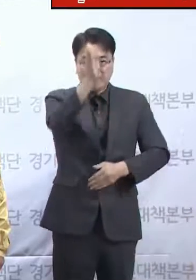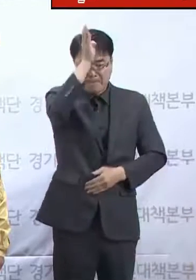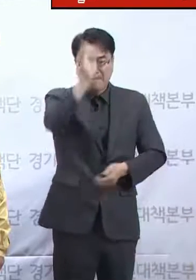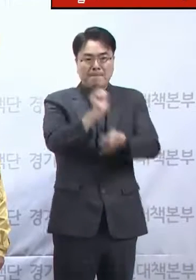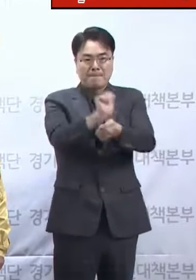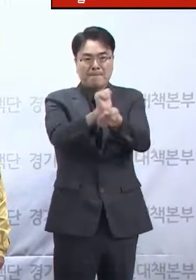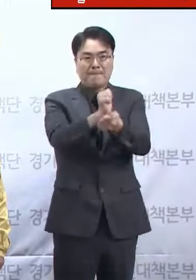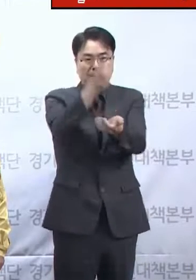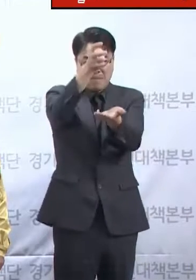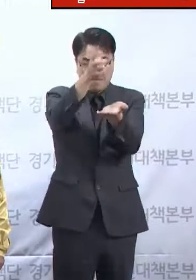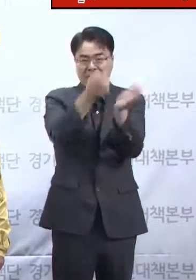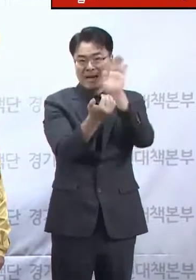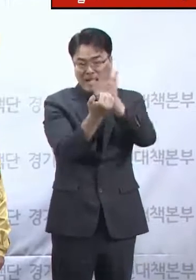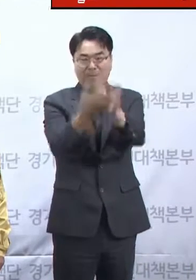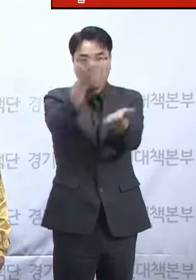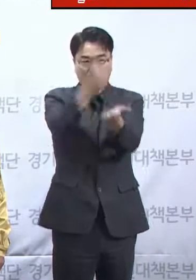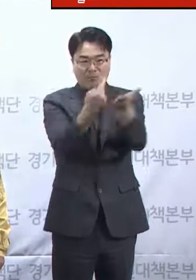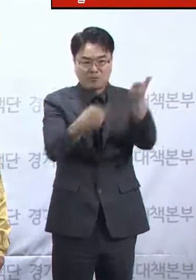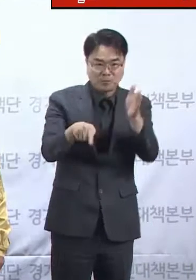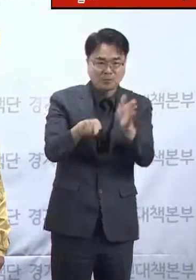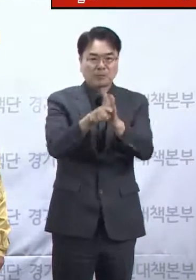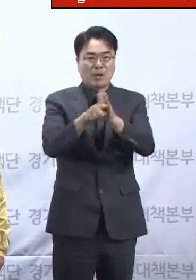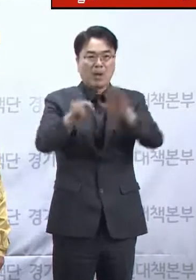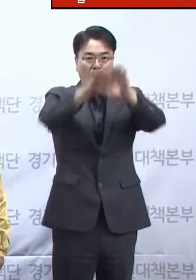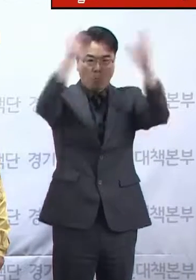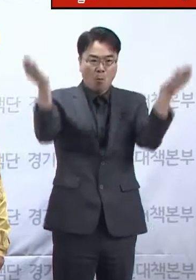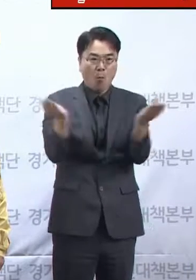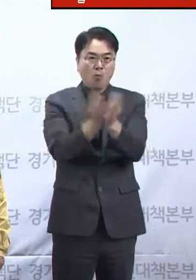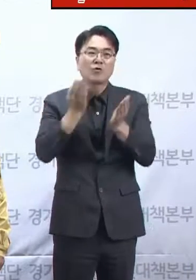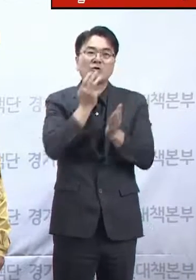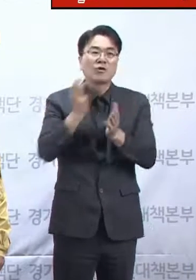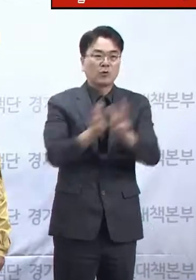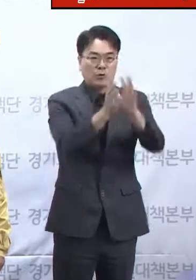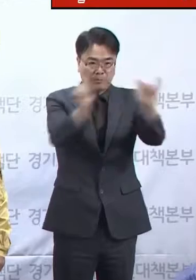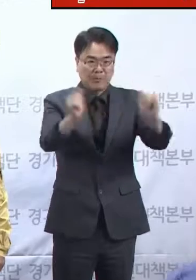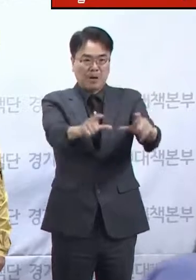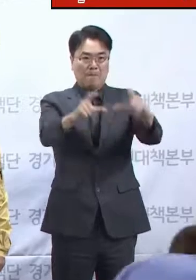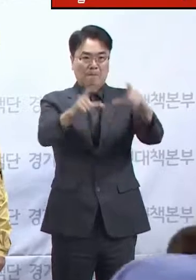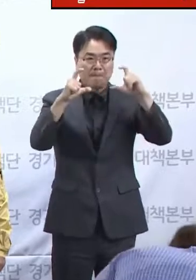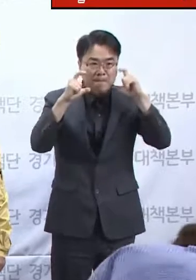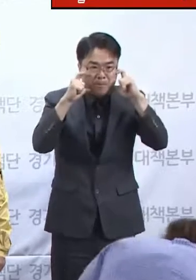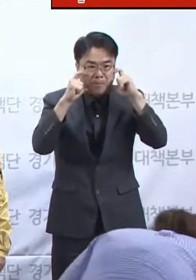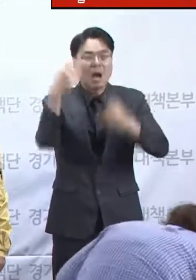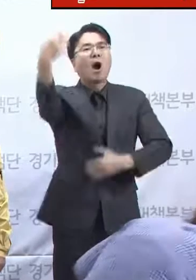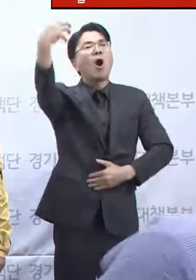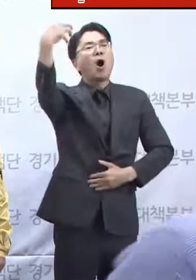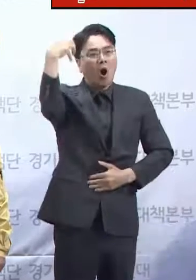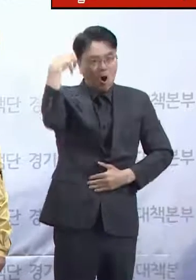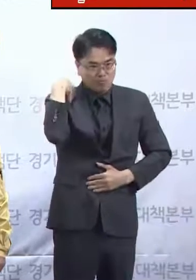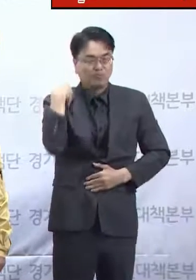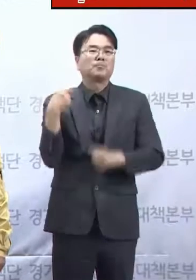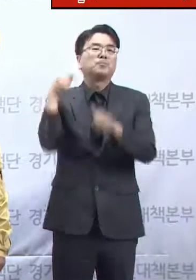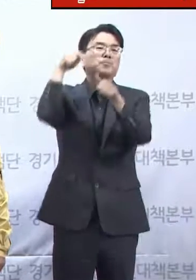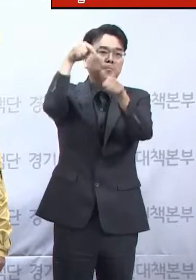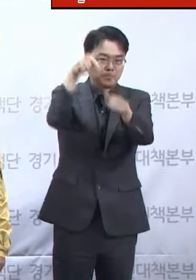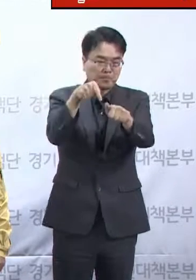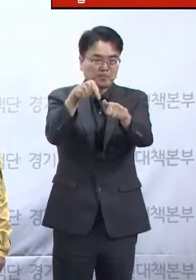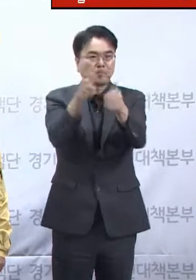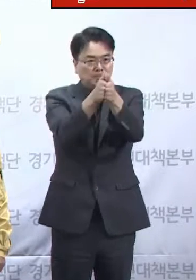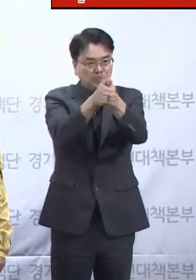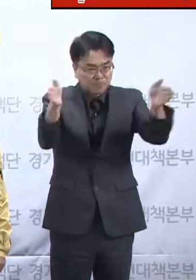예방 관련법에 따라서 모든 경기 도민에게 마스크 착용을 의무화하는 행정명령을